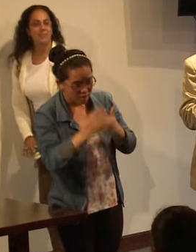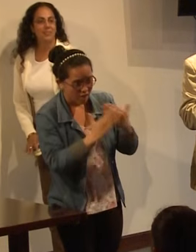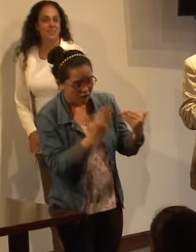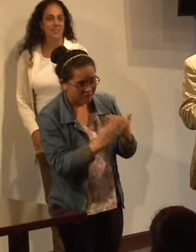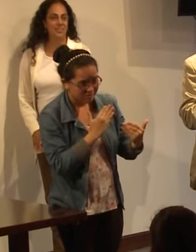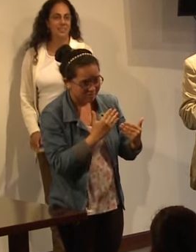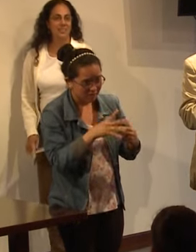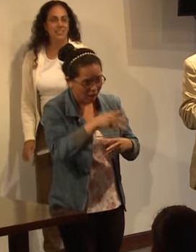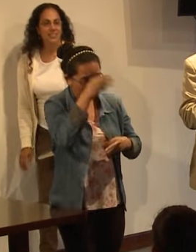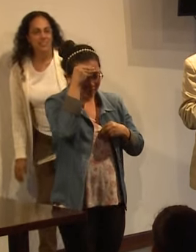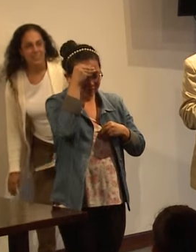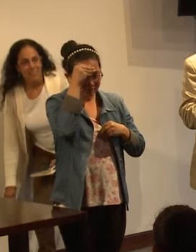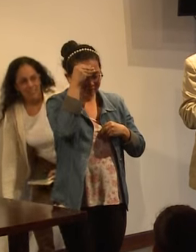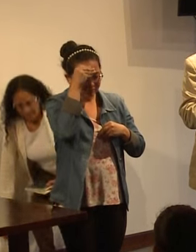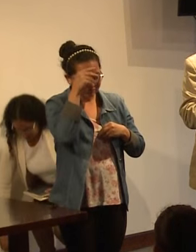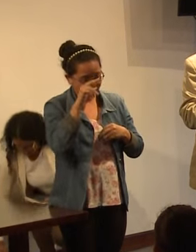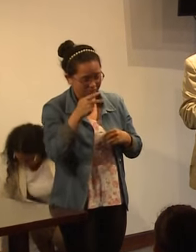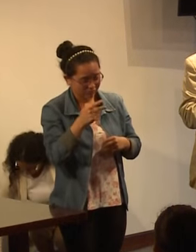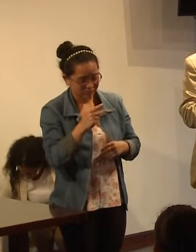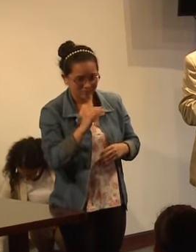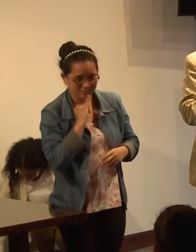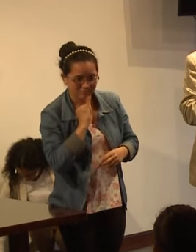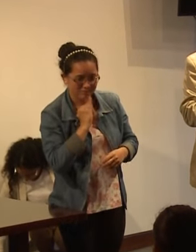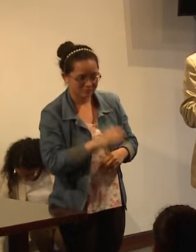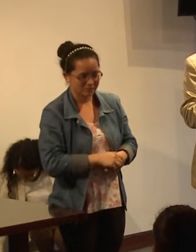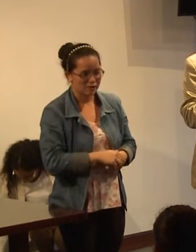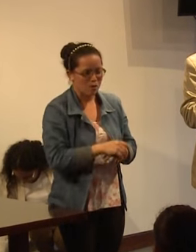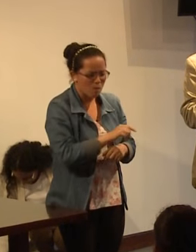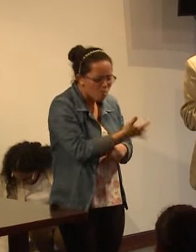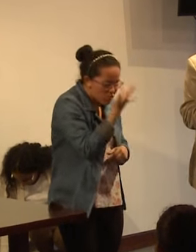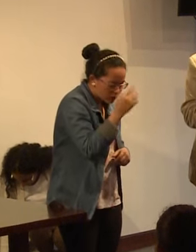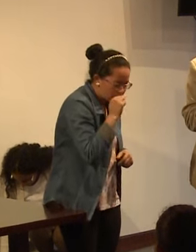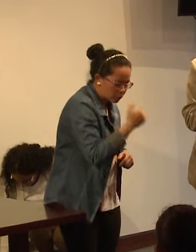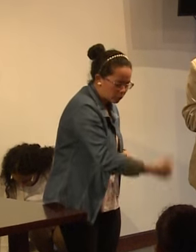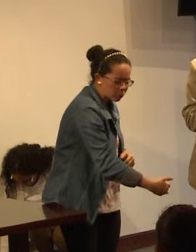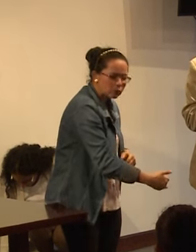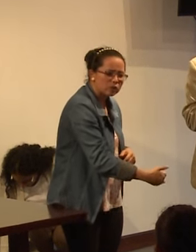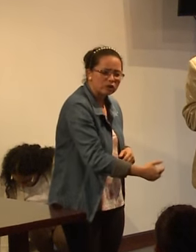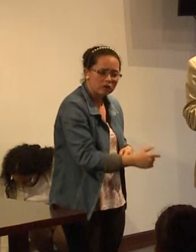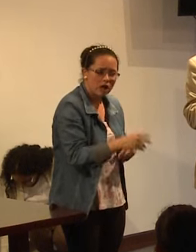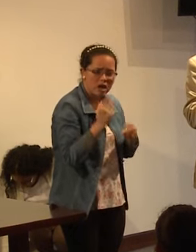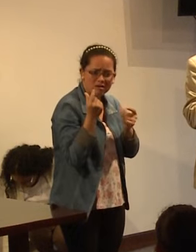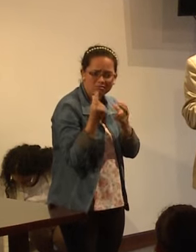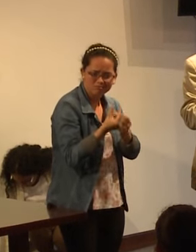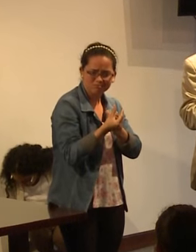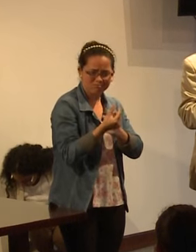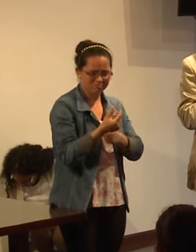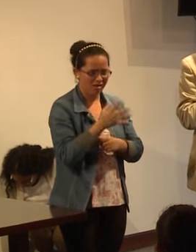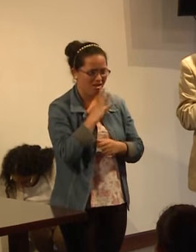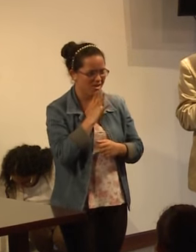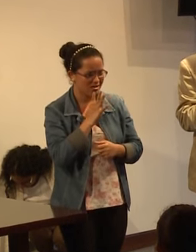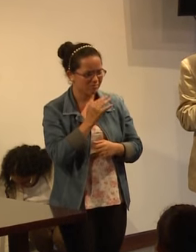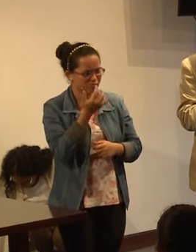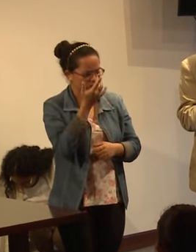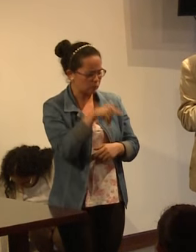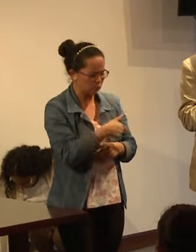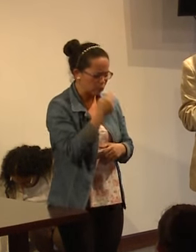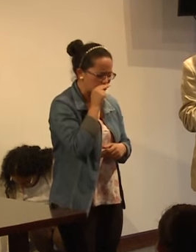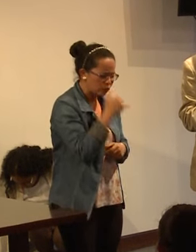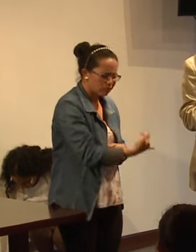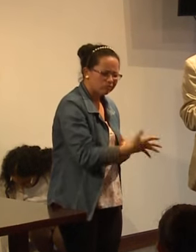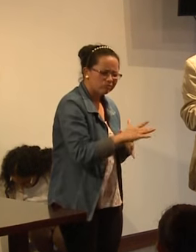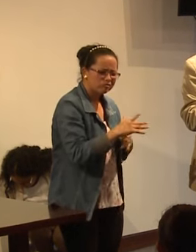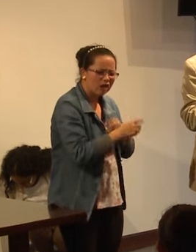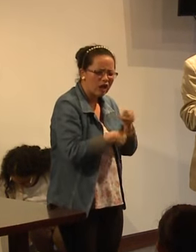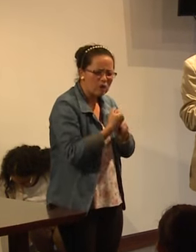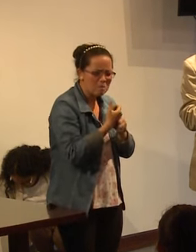una segunda lengua? Es bien difícil, ¿no? ¿Por qué un niño tan chiquito aprende a hablar tan fácilmente su idioma? ¿A qué edad un niño habla bien